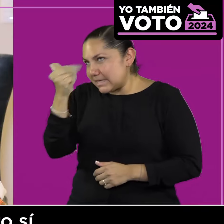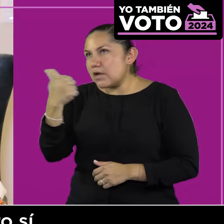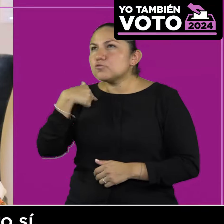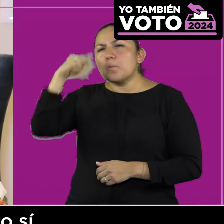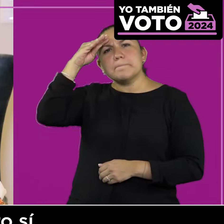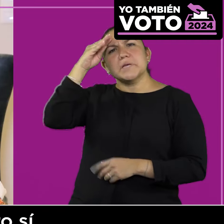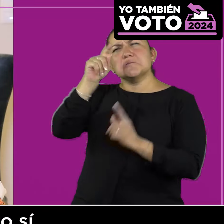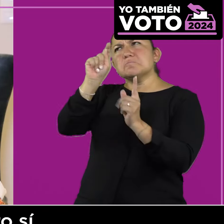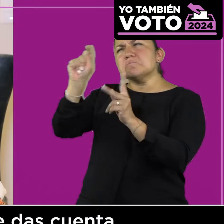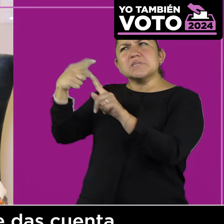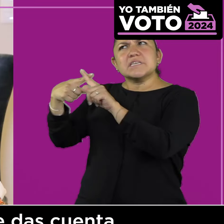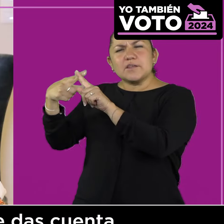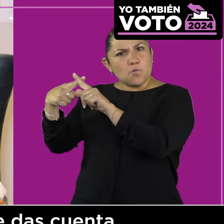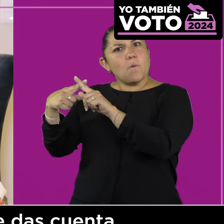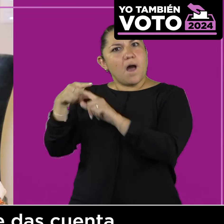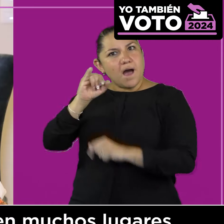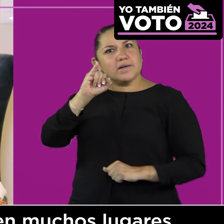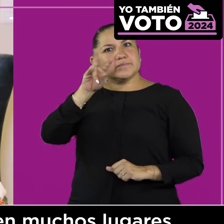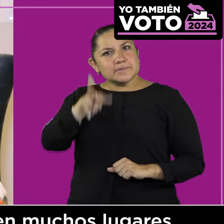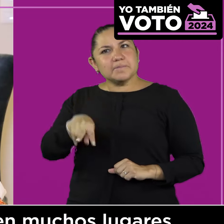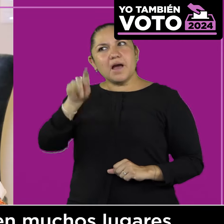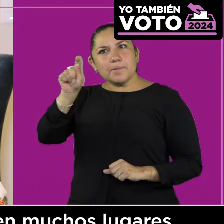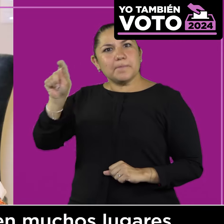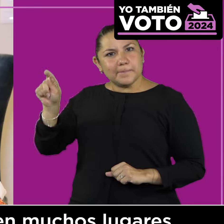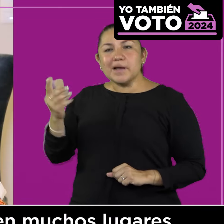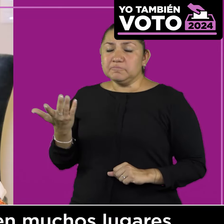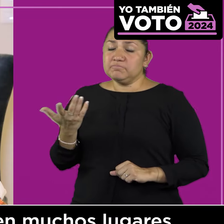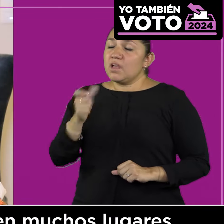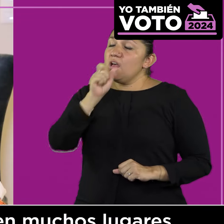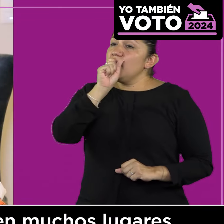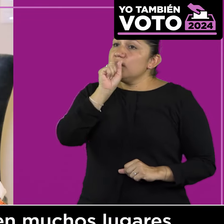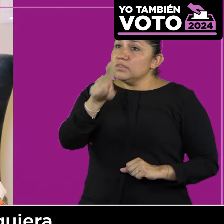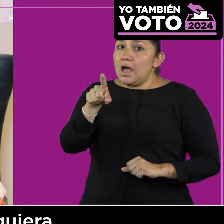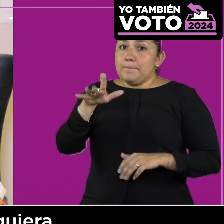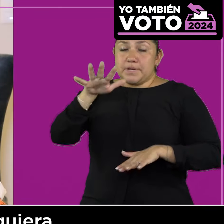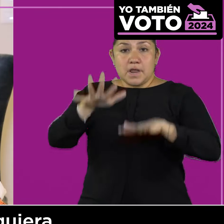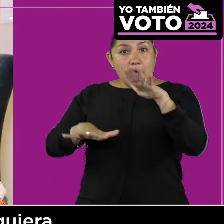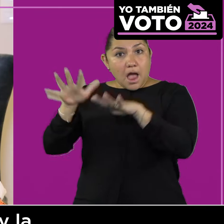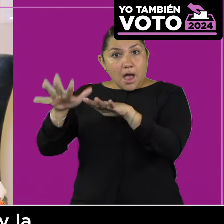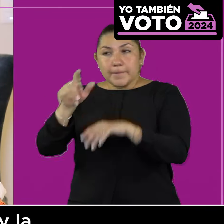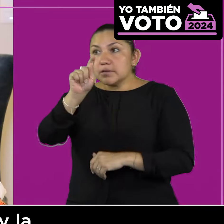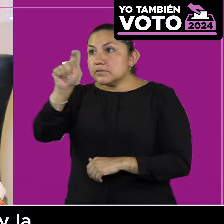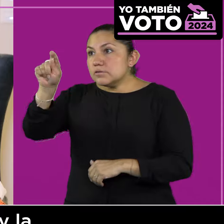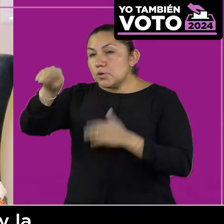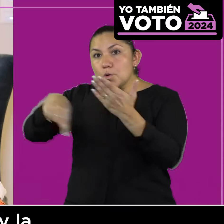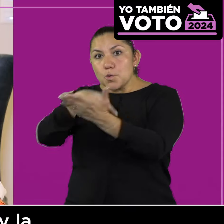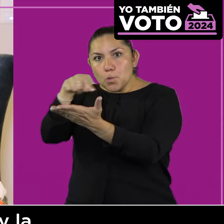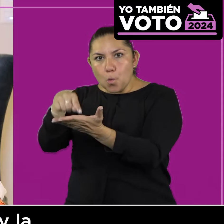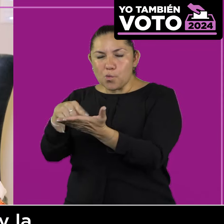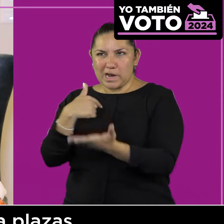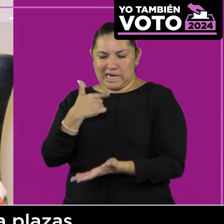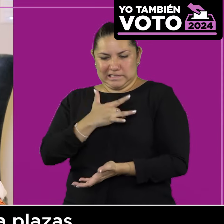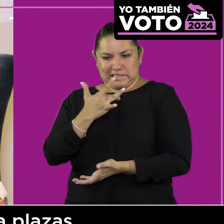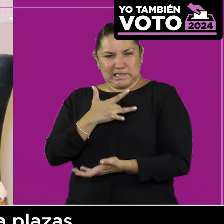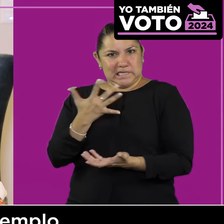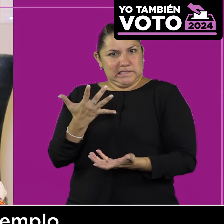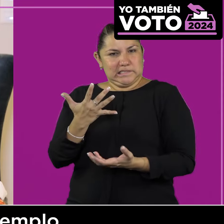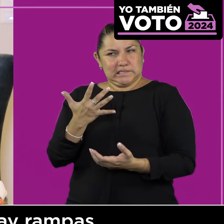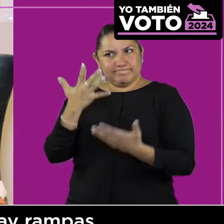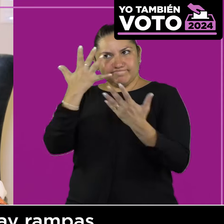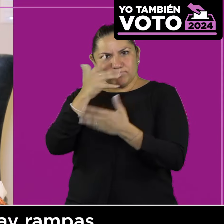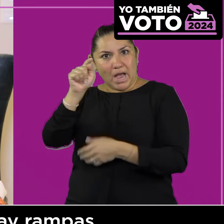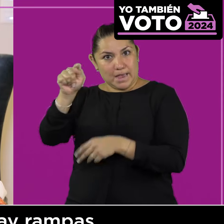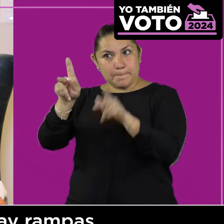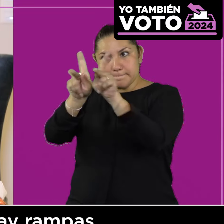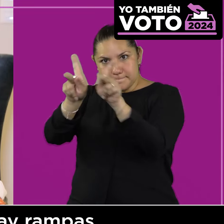no pero sí y a veces te das cuenta que tristemente en muchos lugares ni siquiera hay la he ido a plazas por